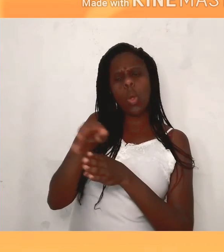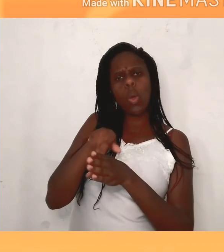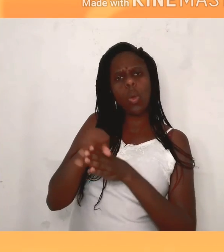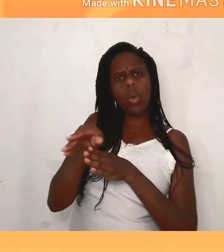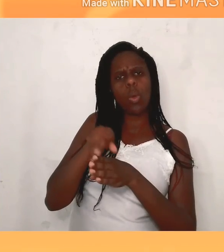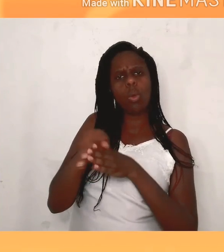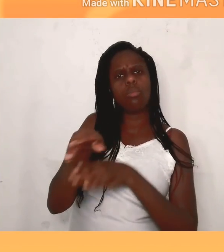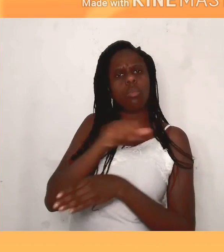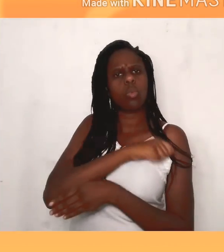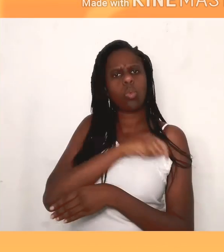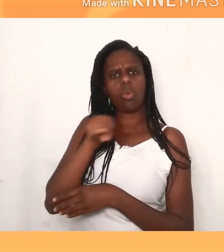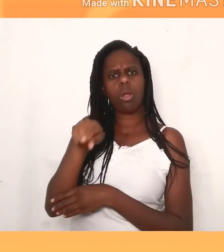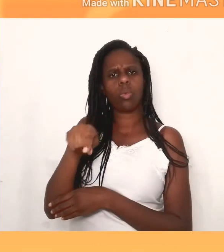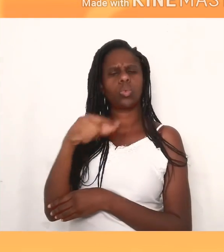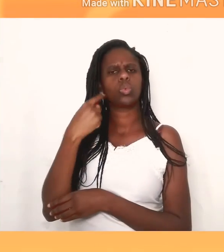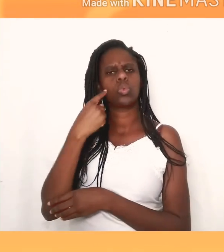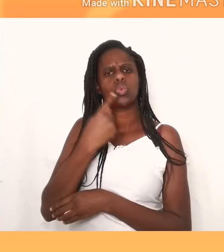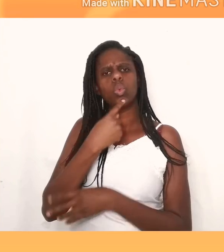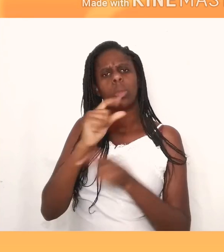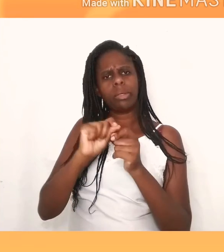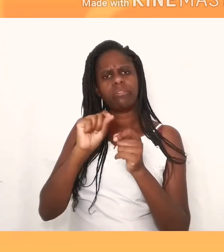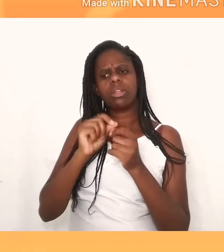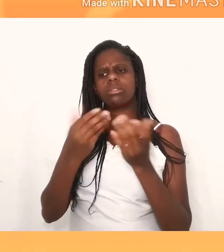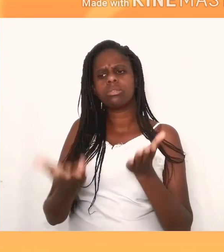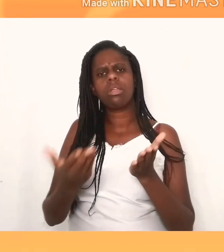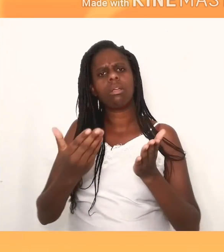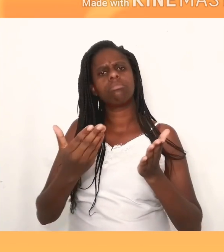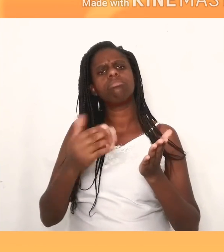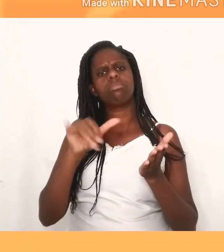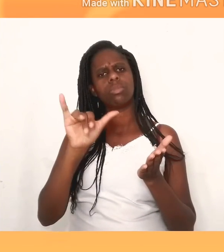instrução correta, né, que passe